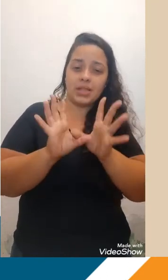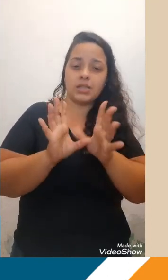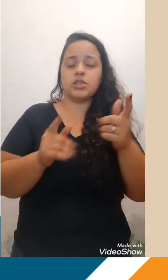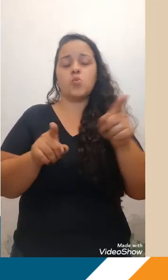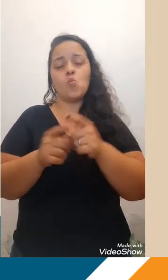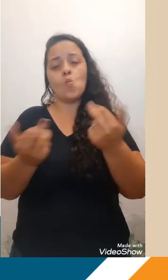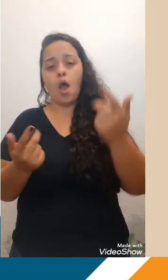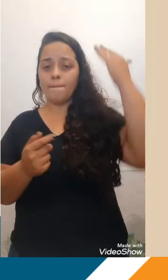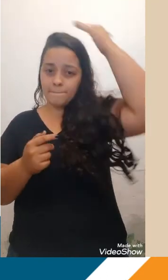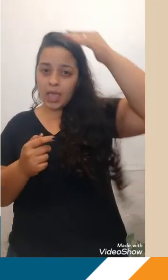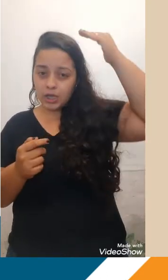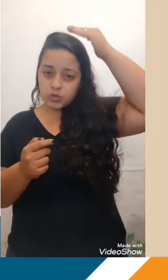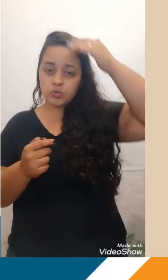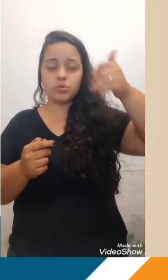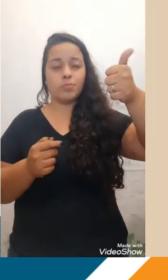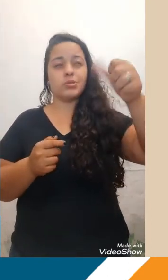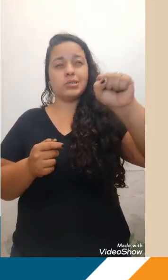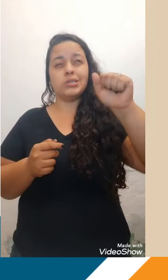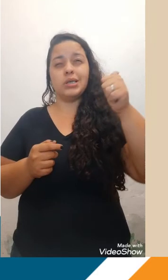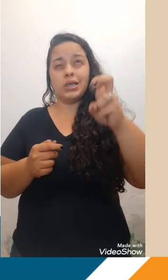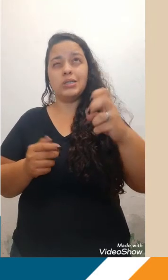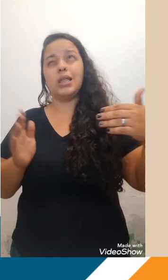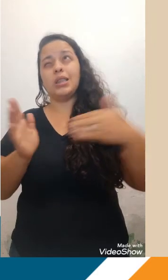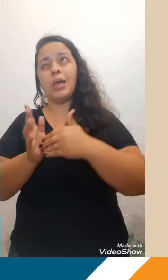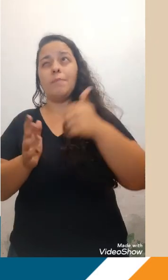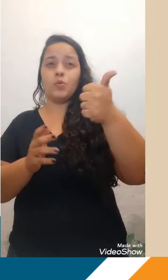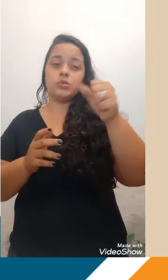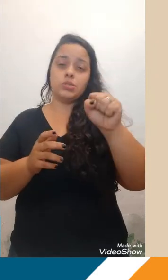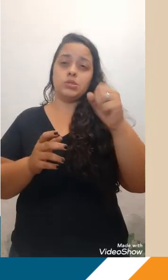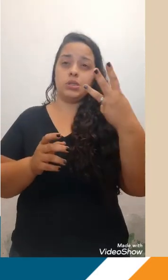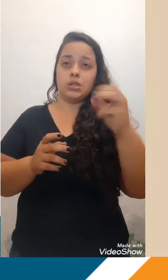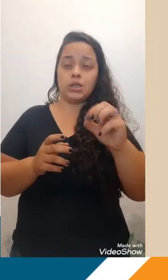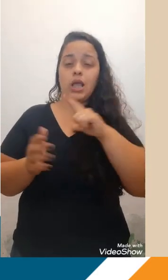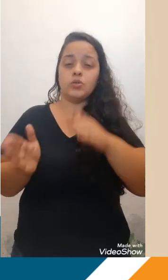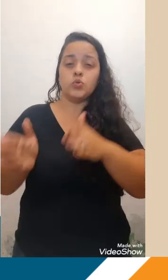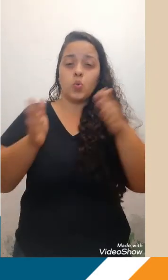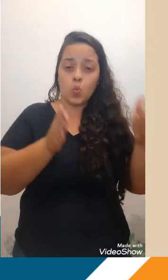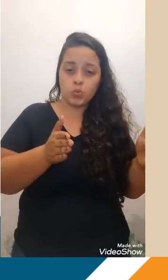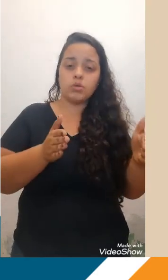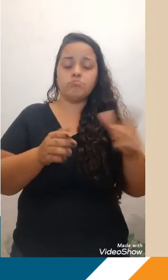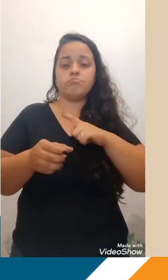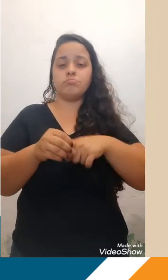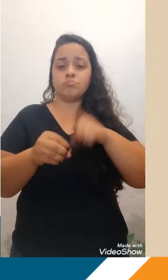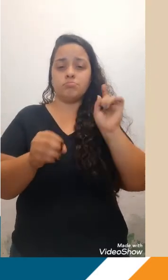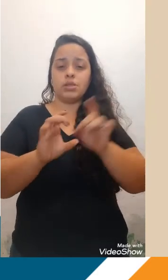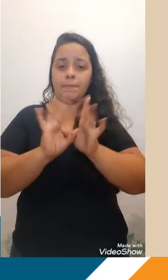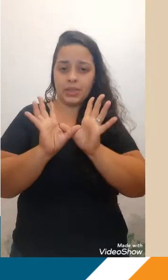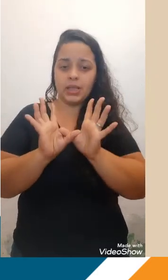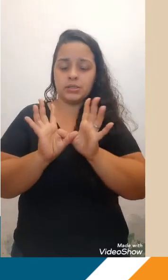falaremos mais a seguir. De 1815 a 1830, nós teremos a segunda fase dessas